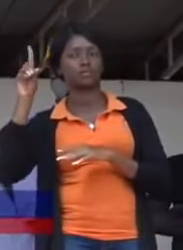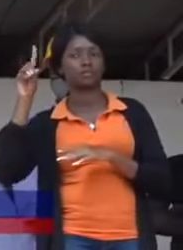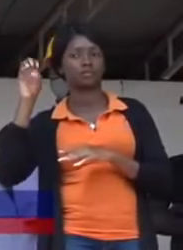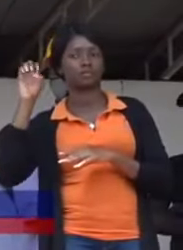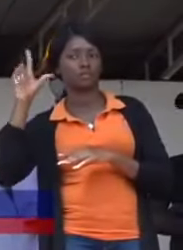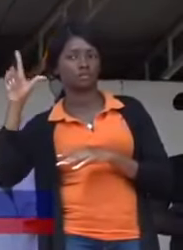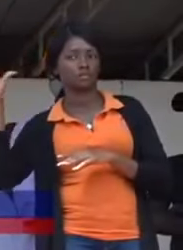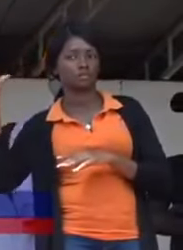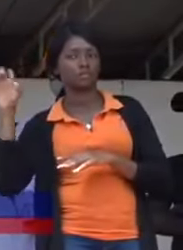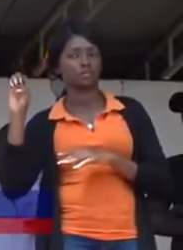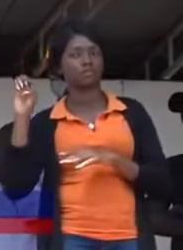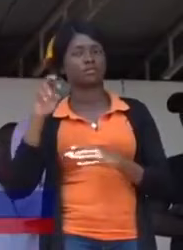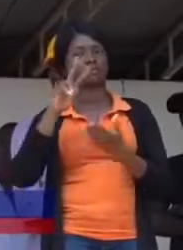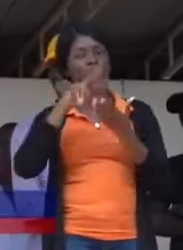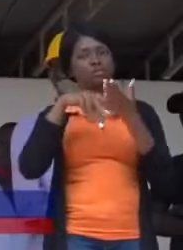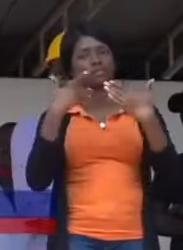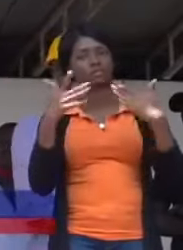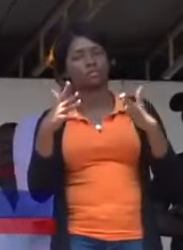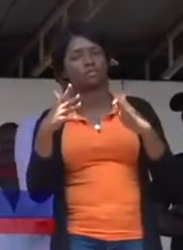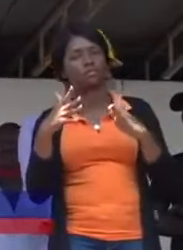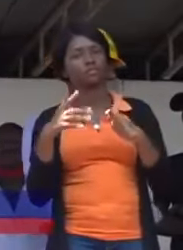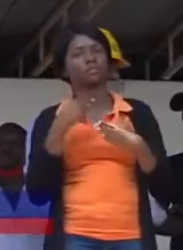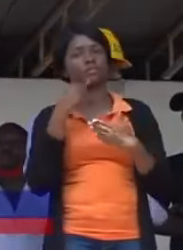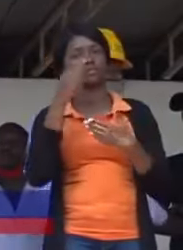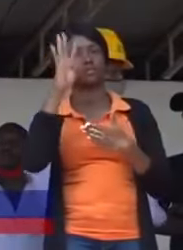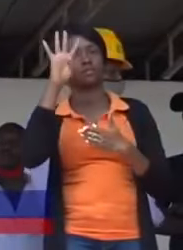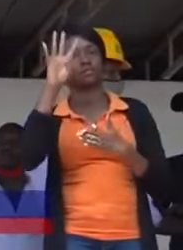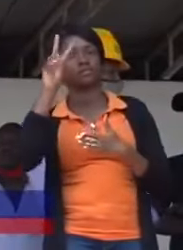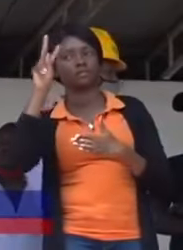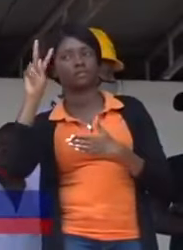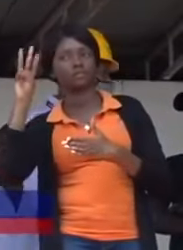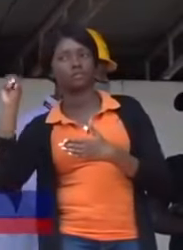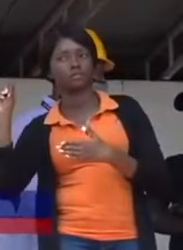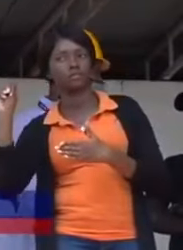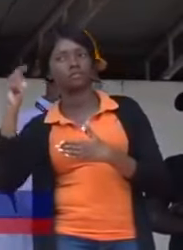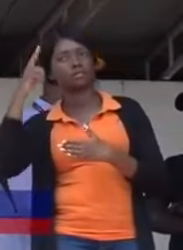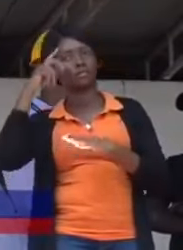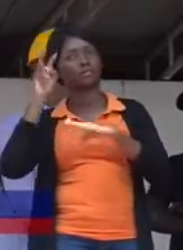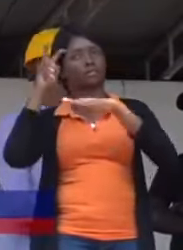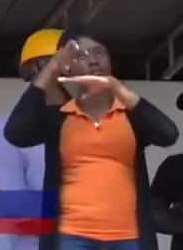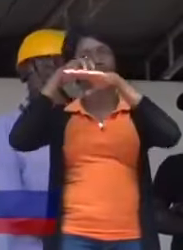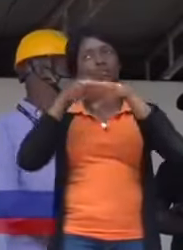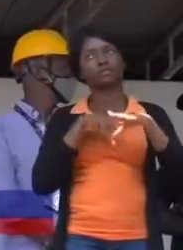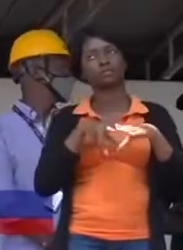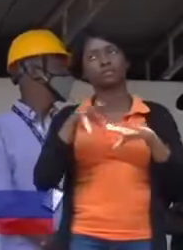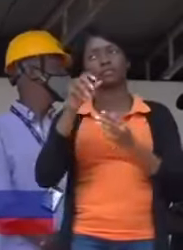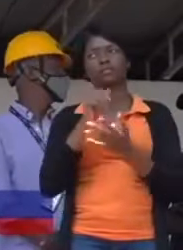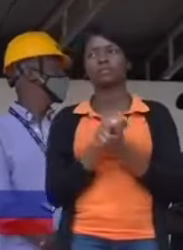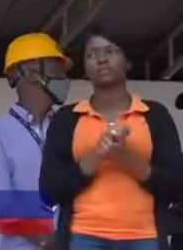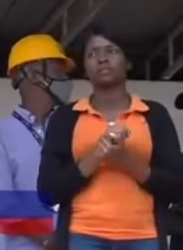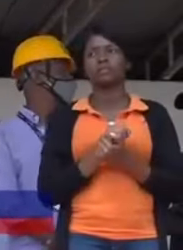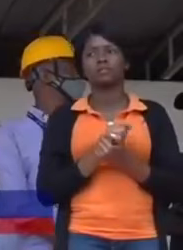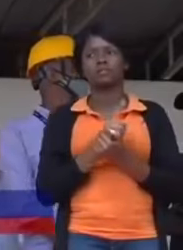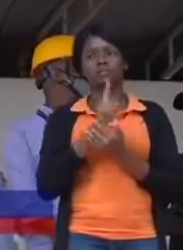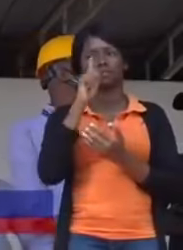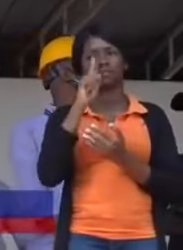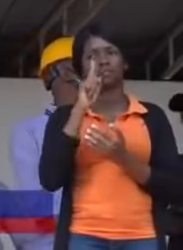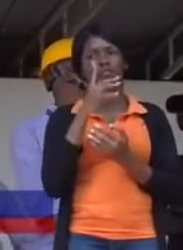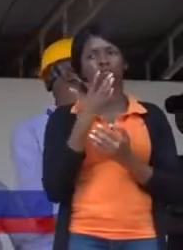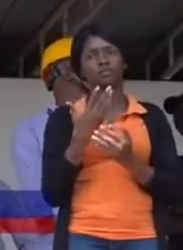km pour nous sortir l'autre bon milo pour nous monter citadelle dans téléphérique là. On téléphérique cap